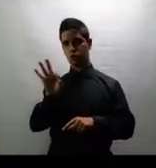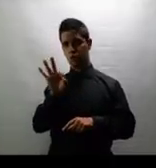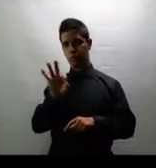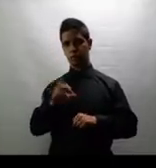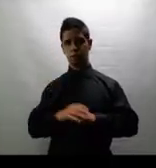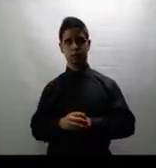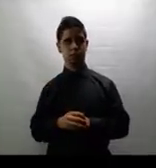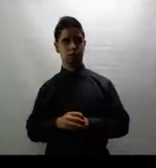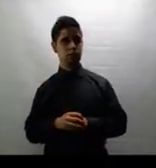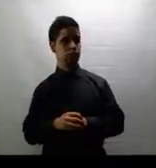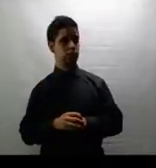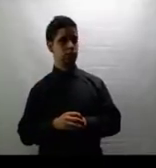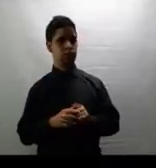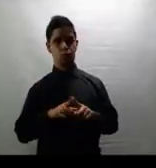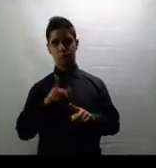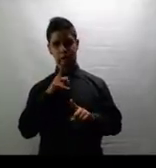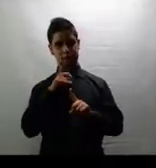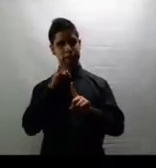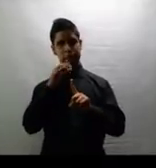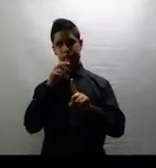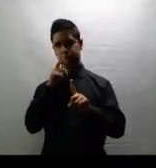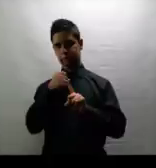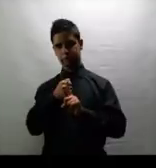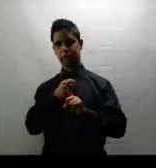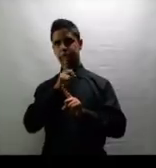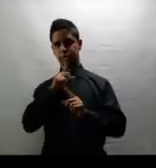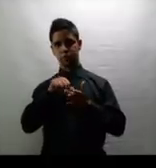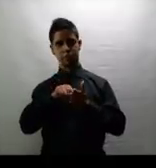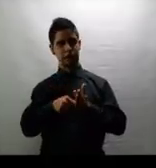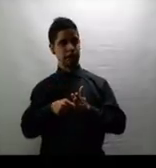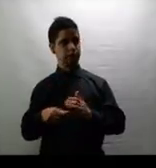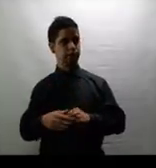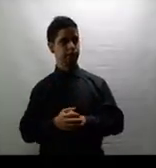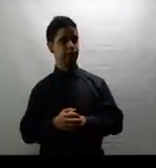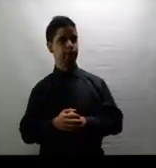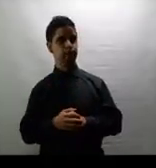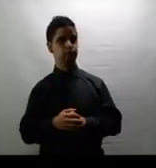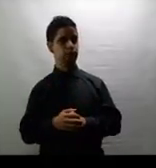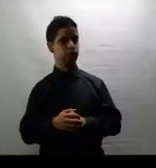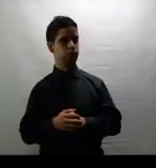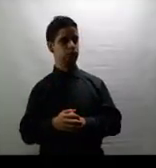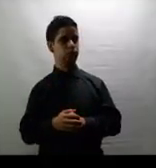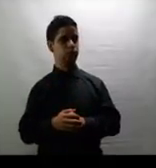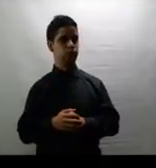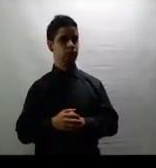es que un gol fue bien fue una marca diez años después